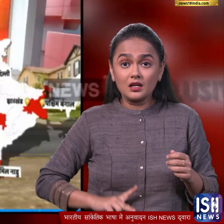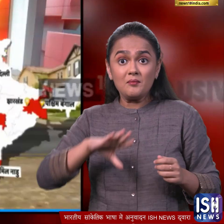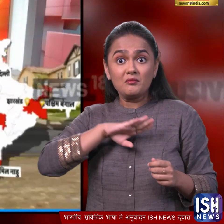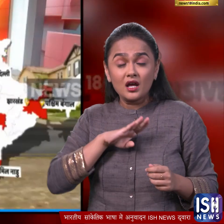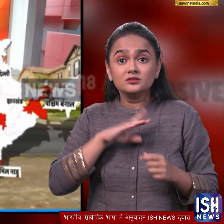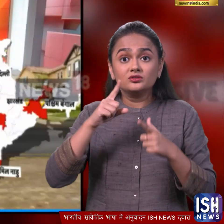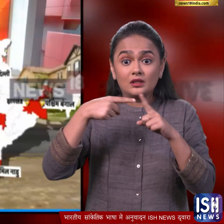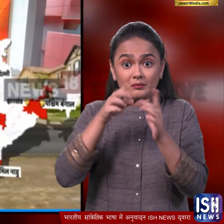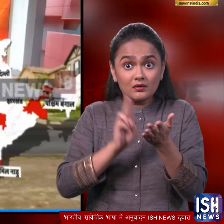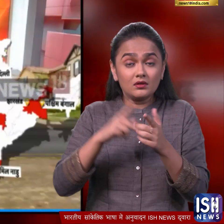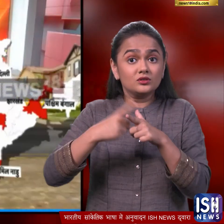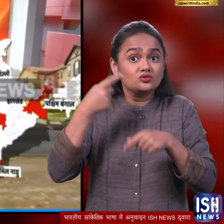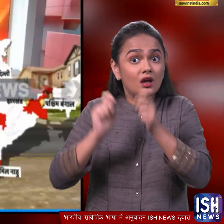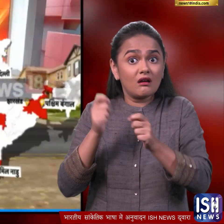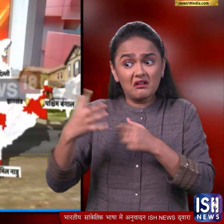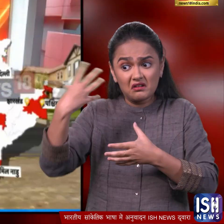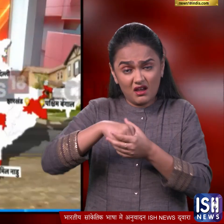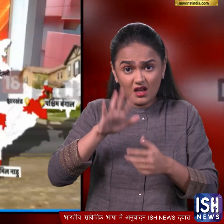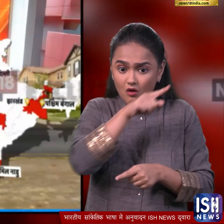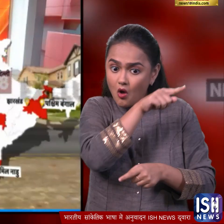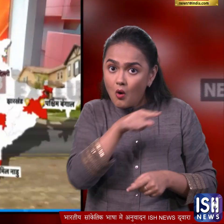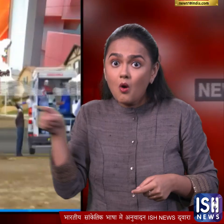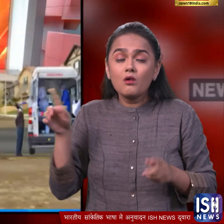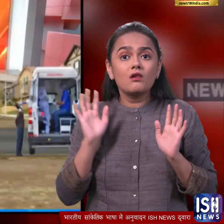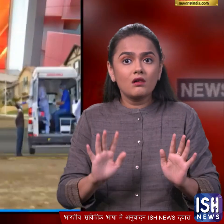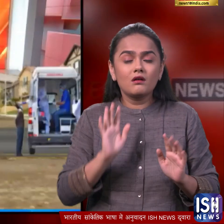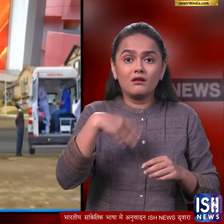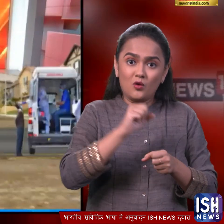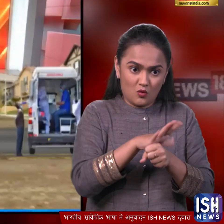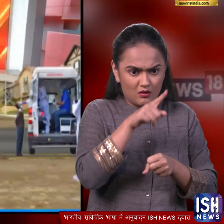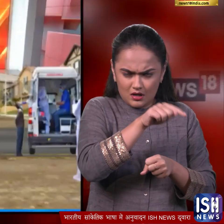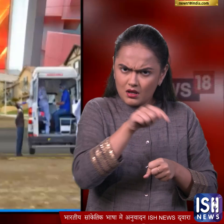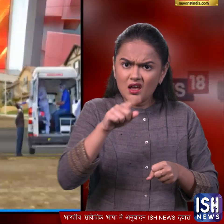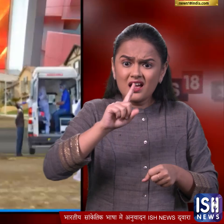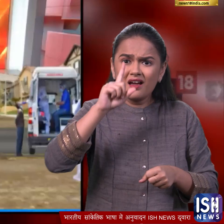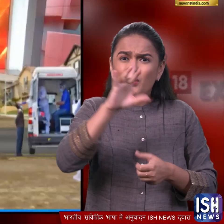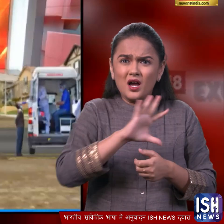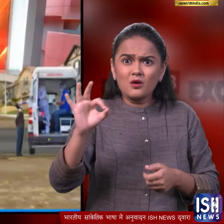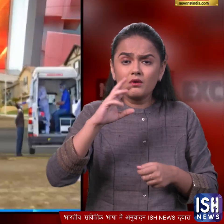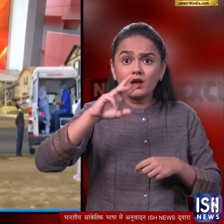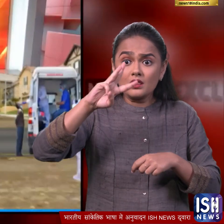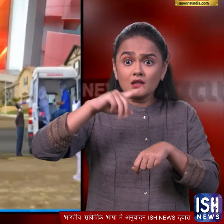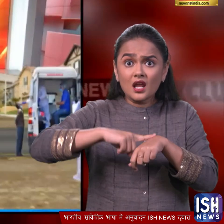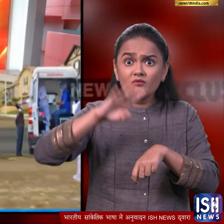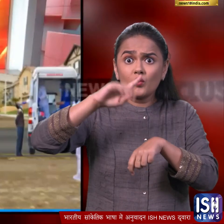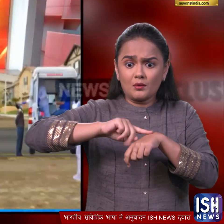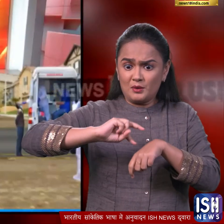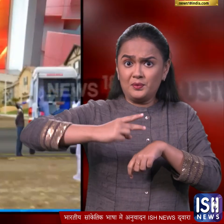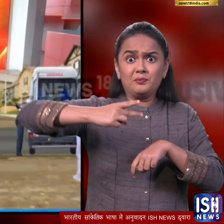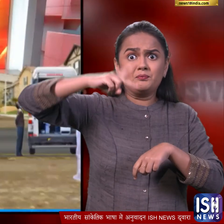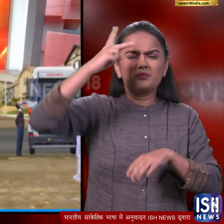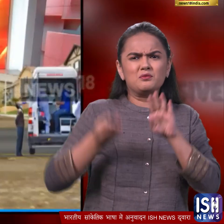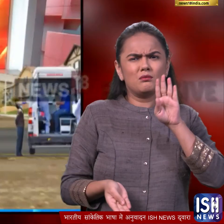महाराष्ट्र, तमिलनाडु और झारखंड भी इस लिस्ट में शामिल है। इन राज्यों के कुछ जिलों में तो कोरोना मरीजों की तादाद हर हफ्ते 3 से 4 गुना तक बढ़ रही